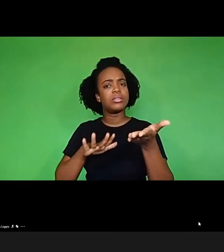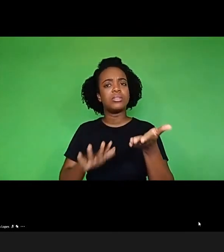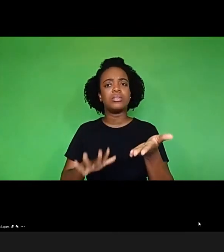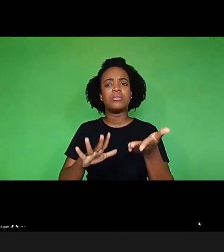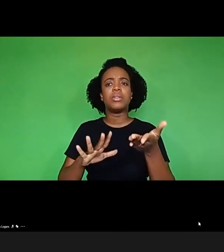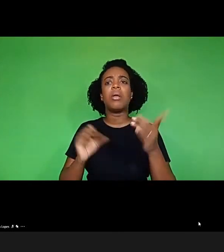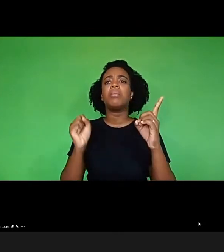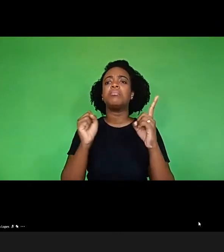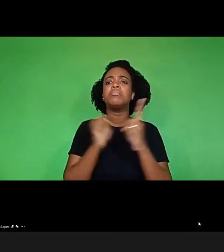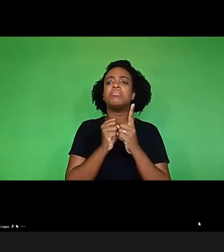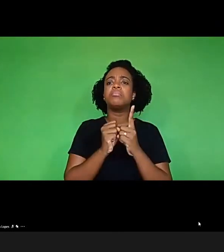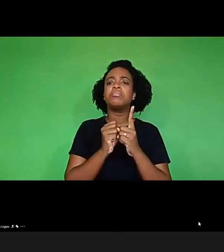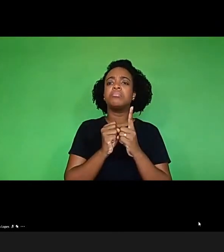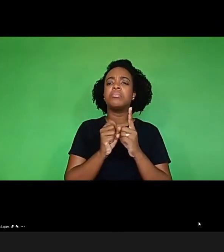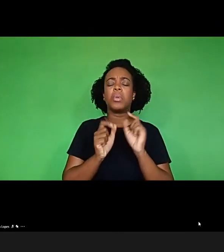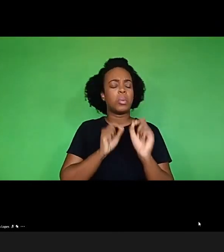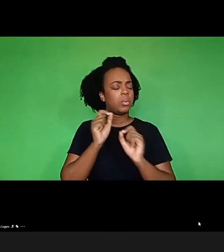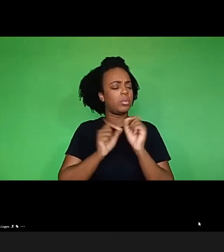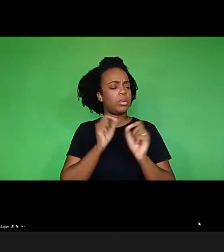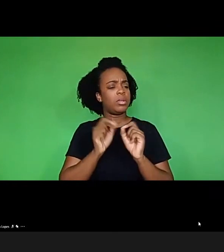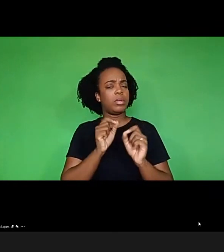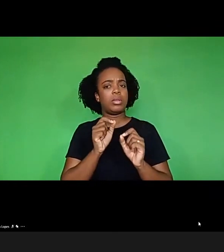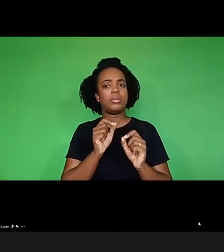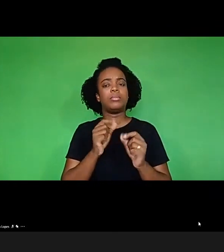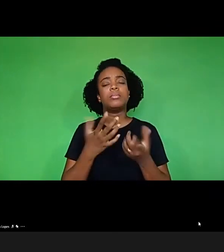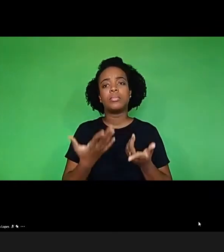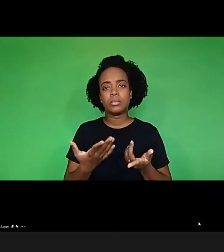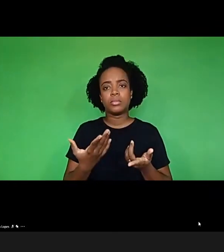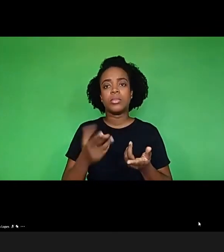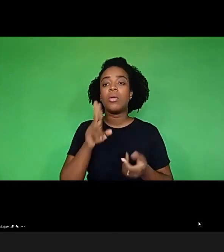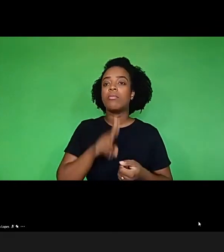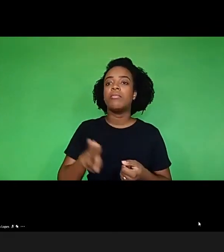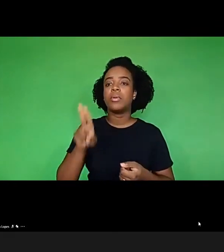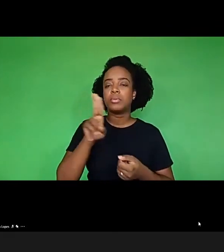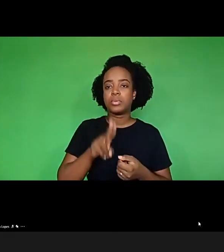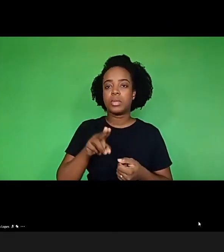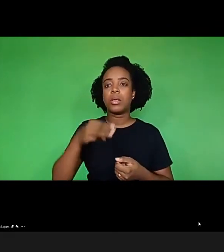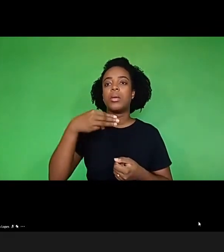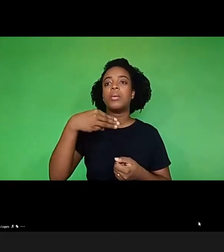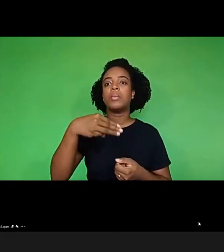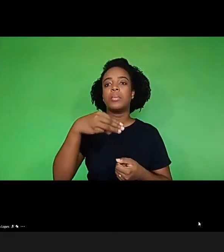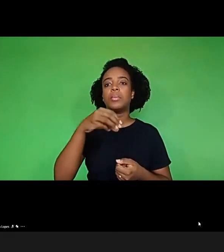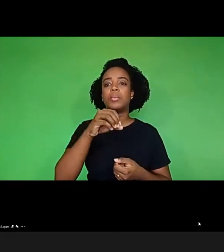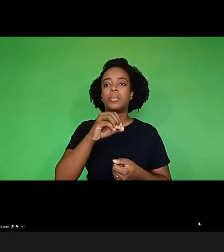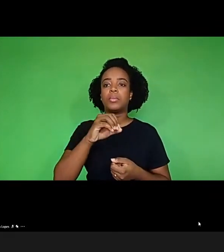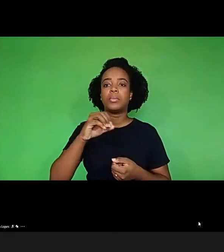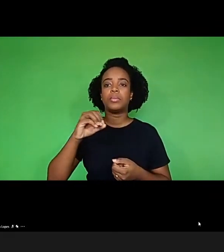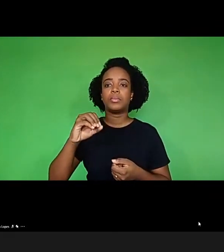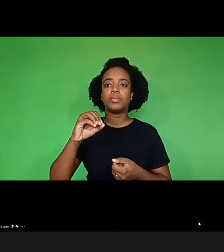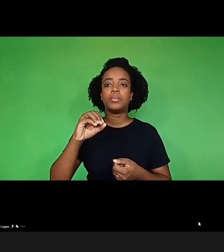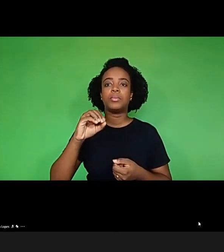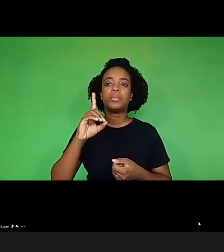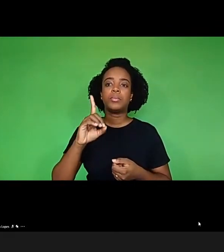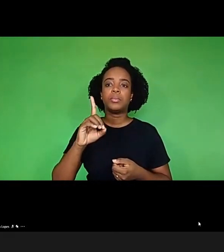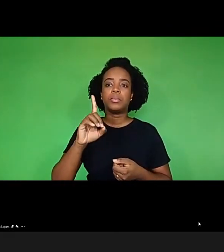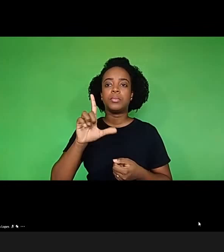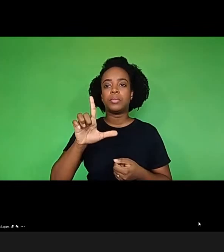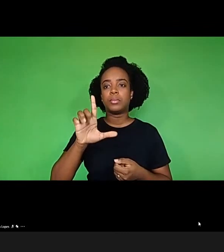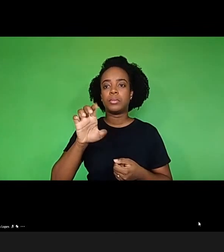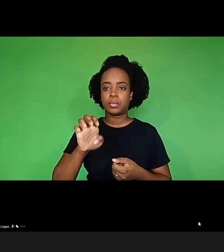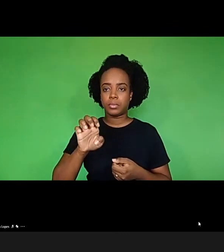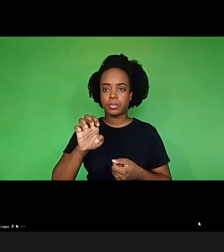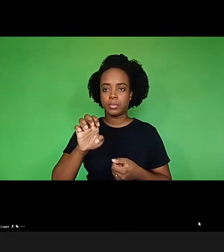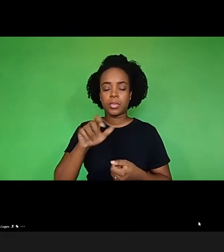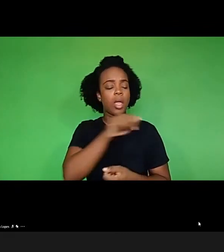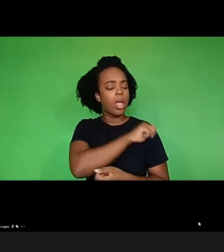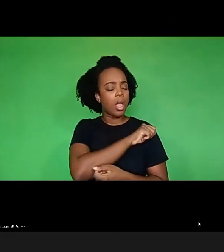assíncronas? As atividades assíncronas, a gente vai utilizar o Moodle. Alguns dos nossos alunos já utilizaram o Moodle